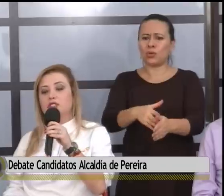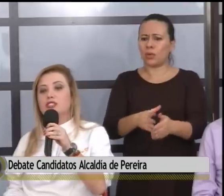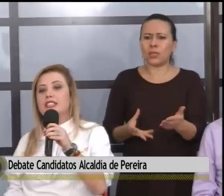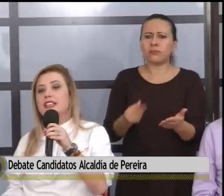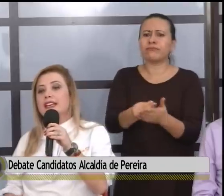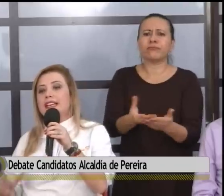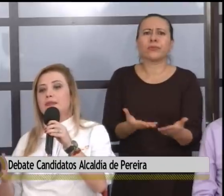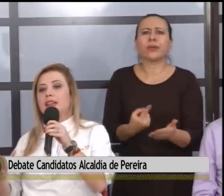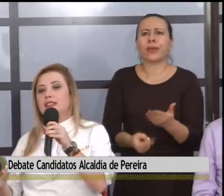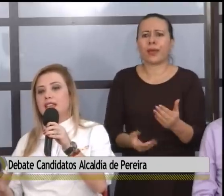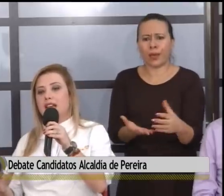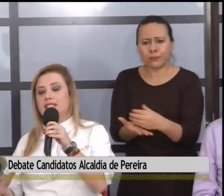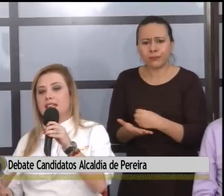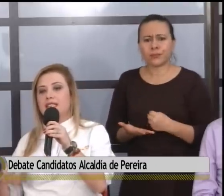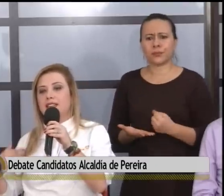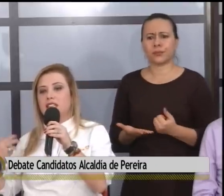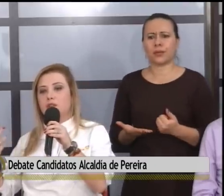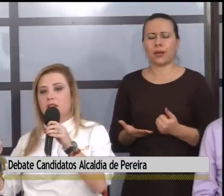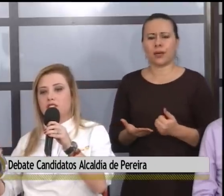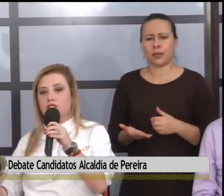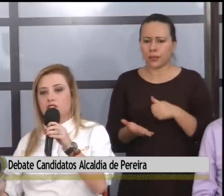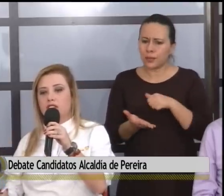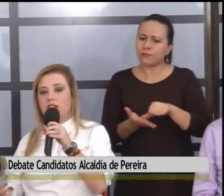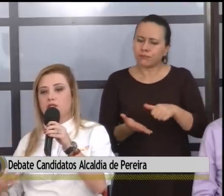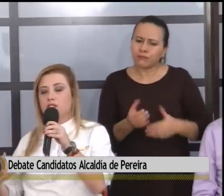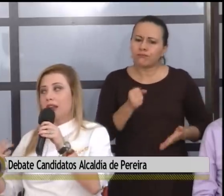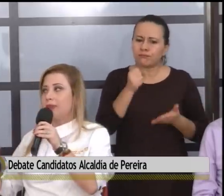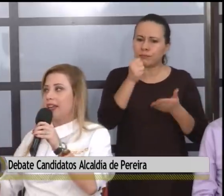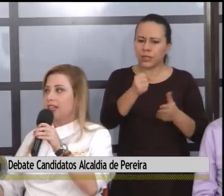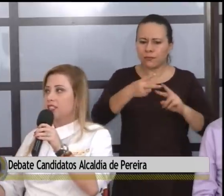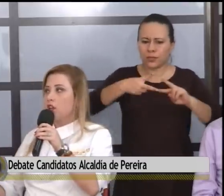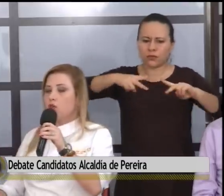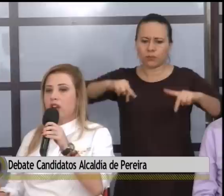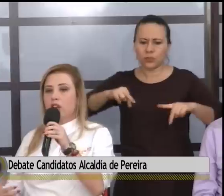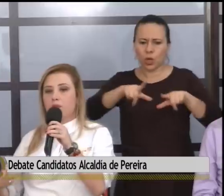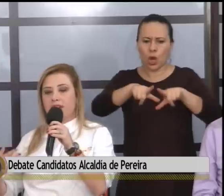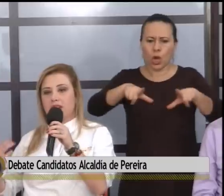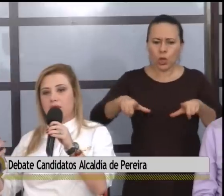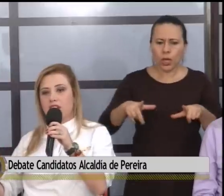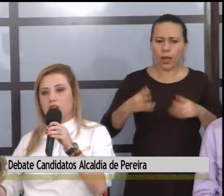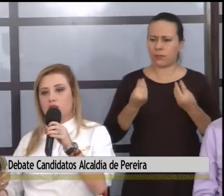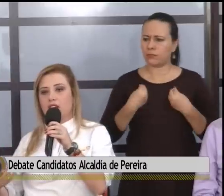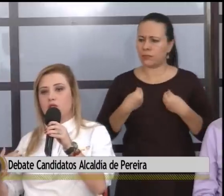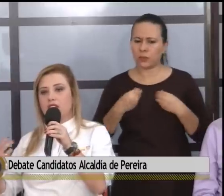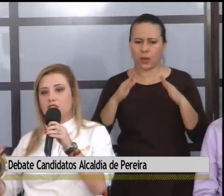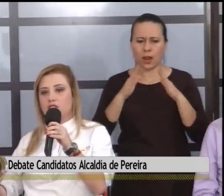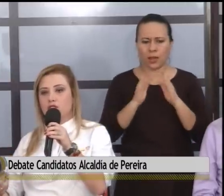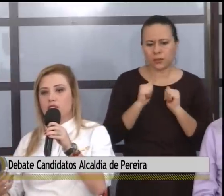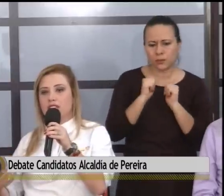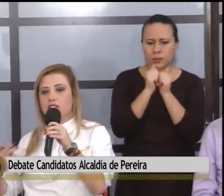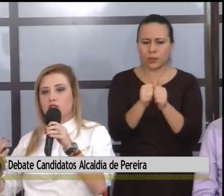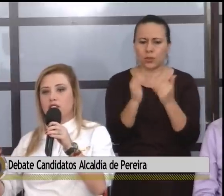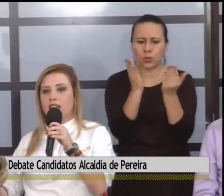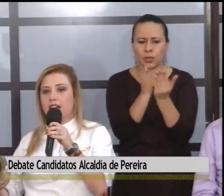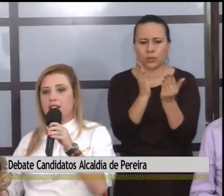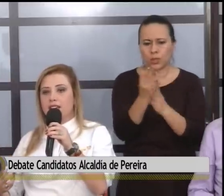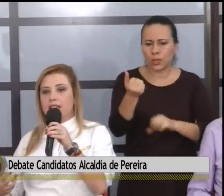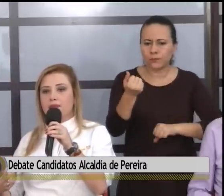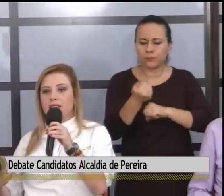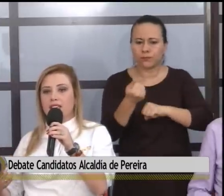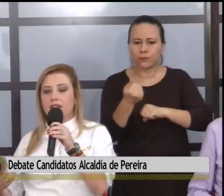bendito. Entonces, invertir, hacer esa transformación social, unos albergues, un acompañamiento, una educación, una